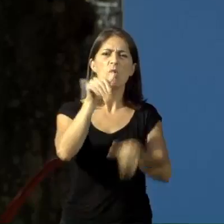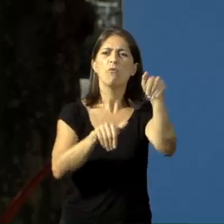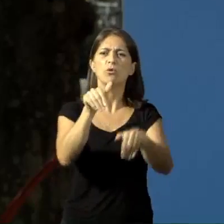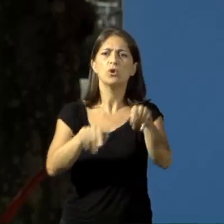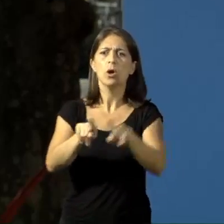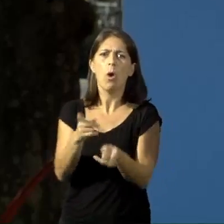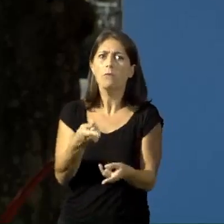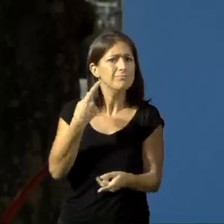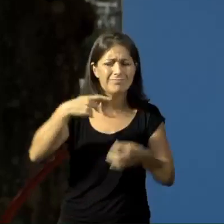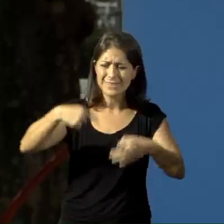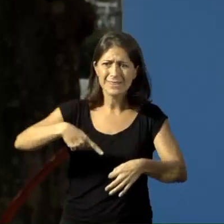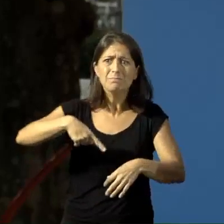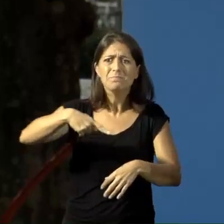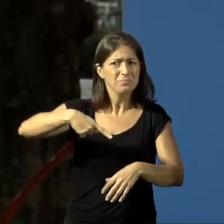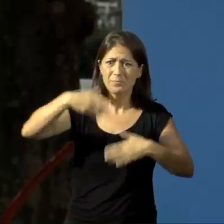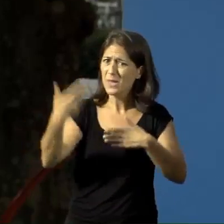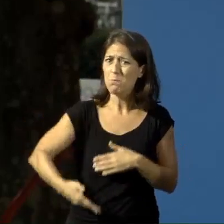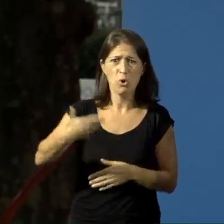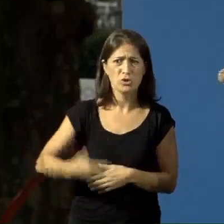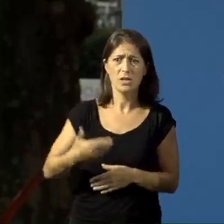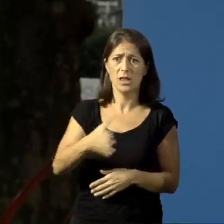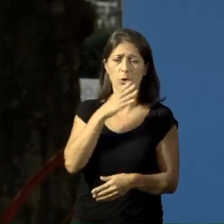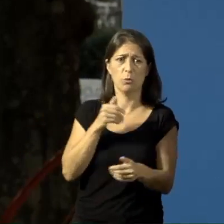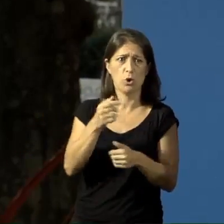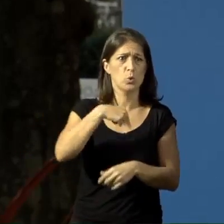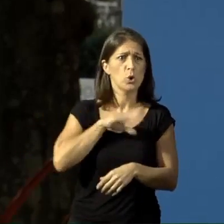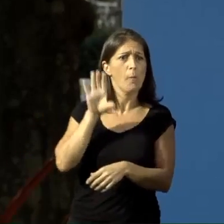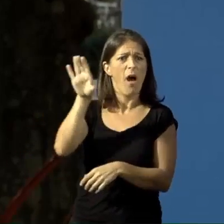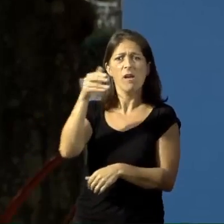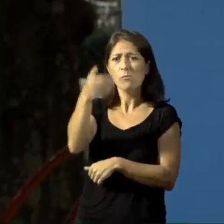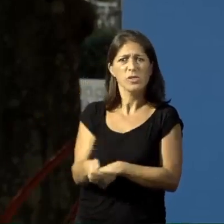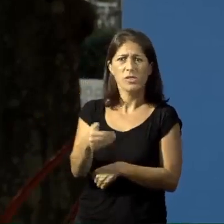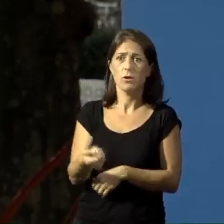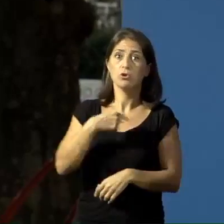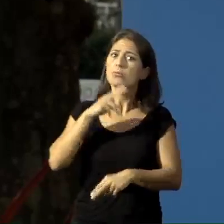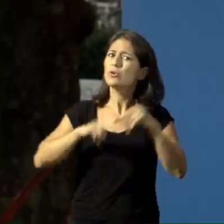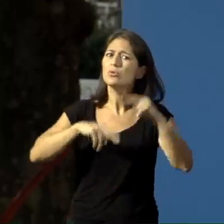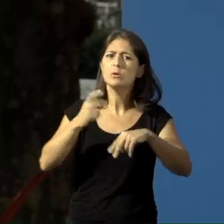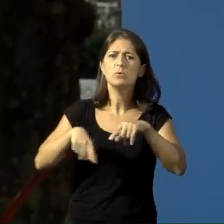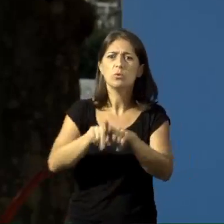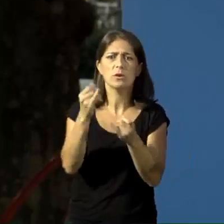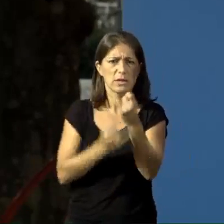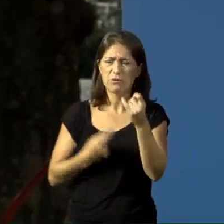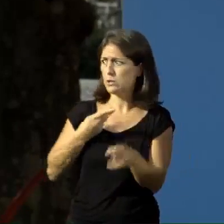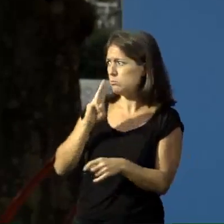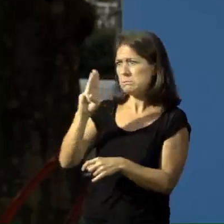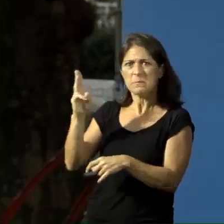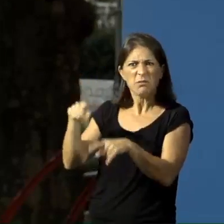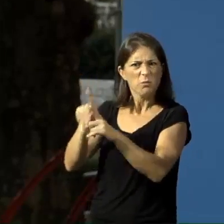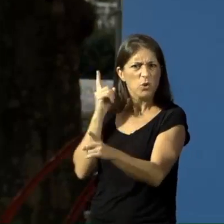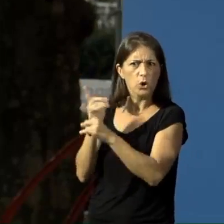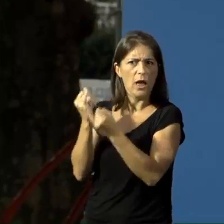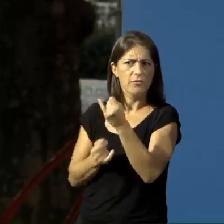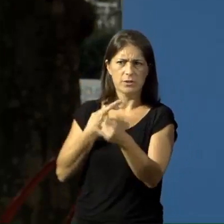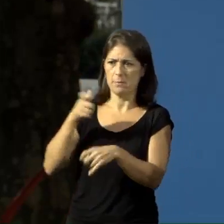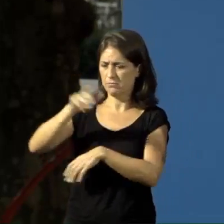Ourense é clave, é decisivo para o futuro do noso país. Construamos todo co Partido Popular e o goberno